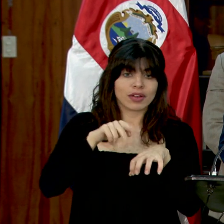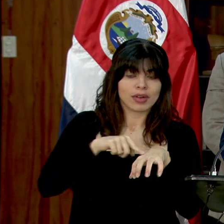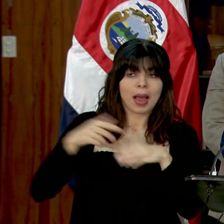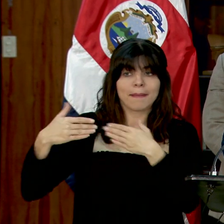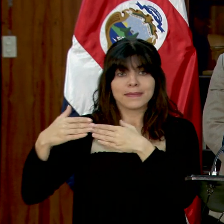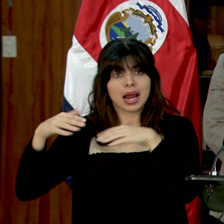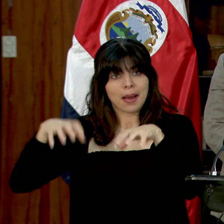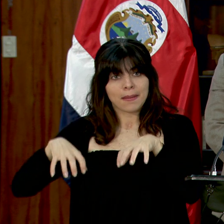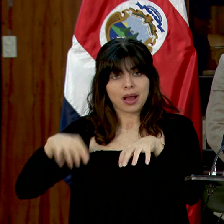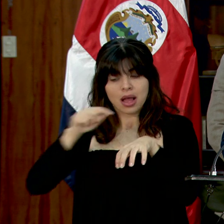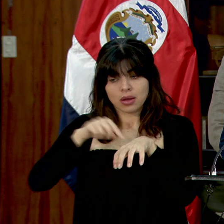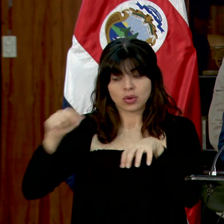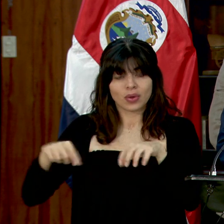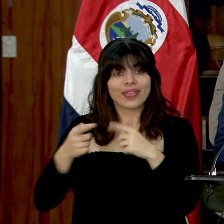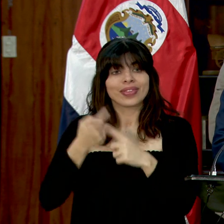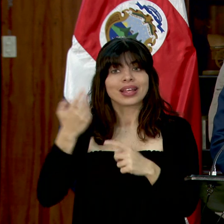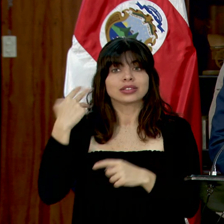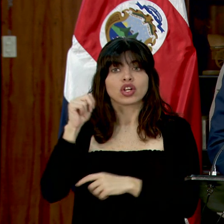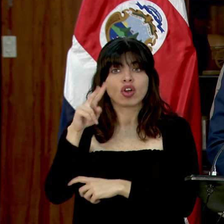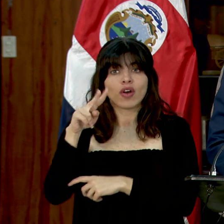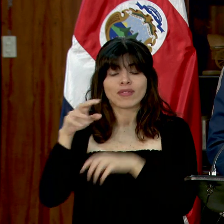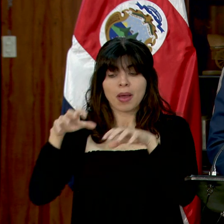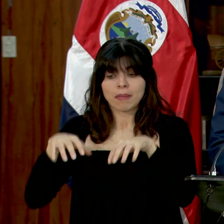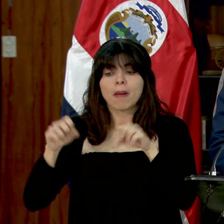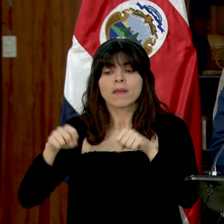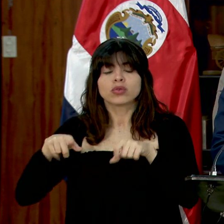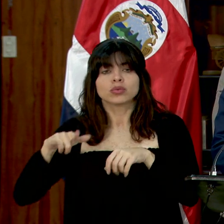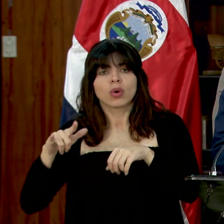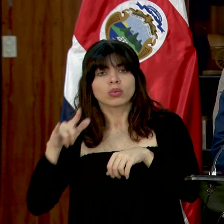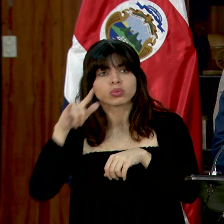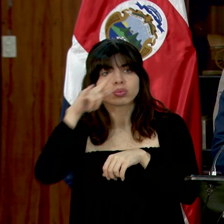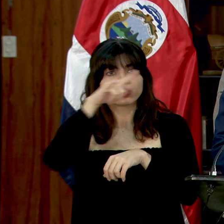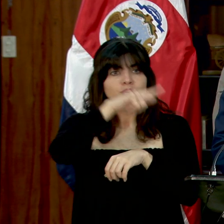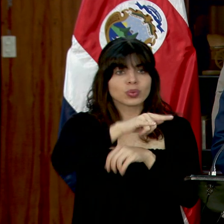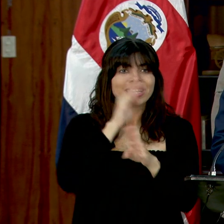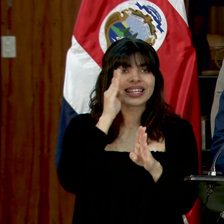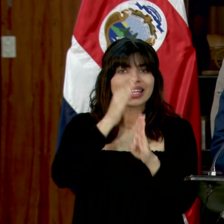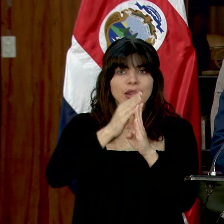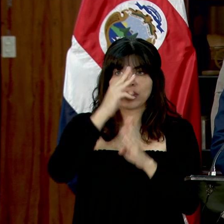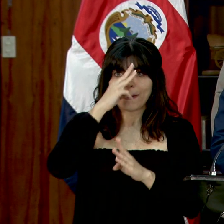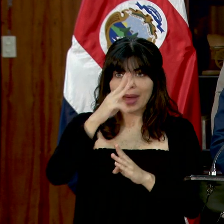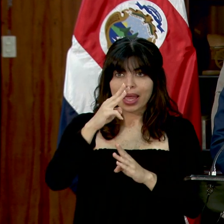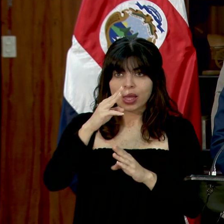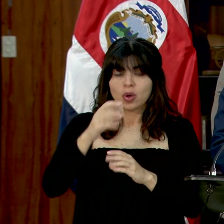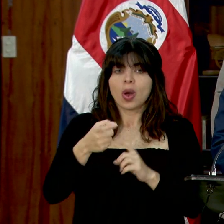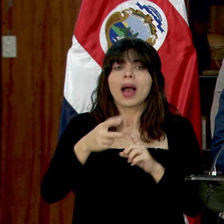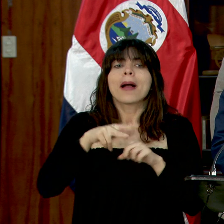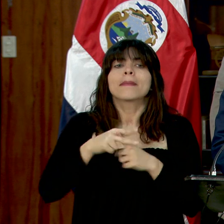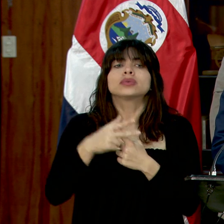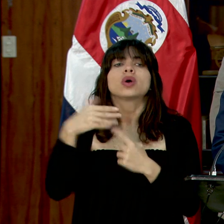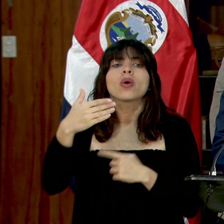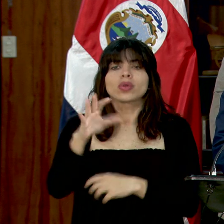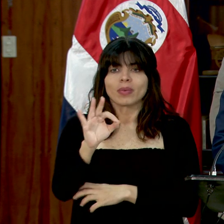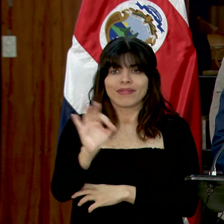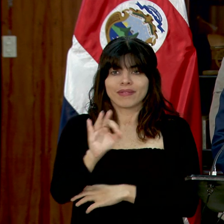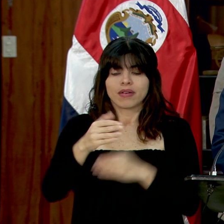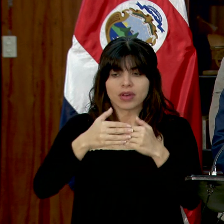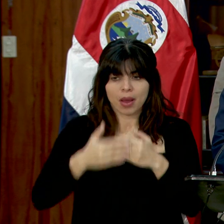Panamá, desde el mes de noviembre, la posibilidad de volar directamente a México a partir del próximo día 9 de